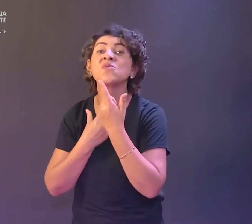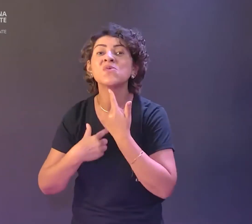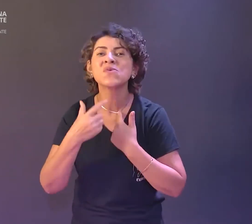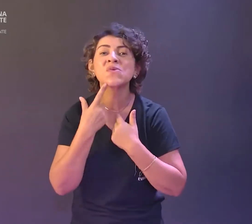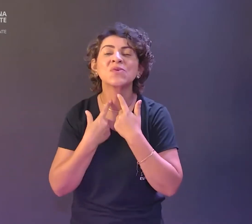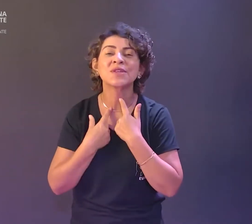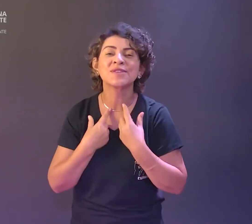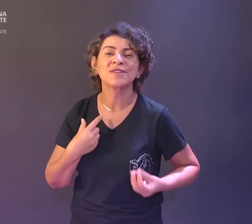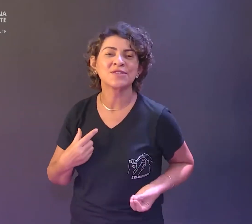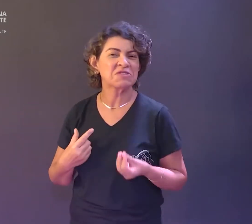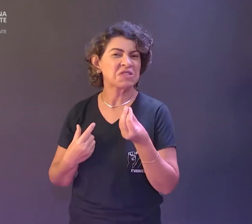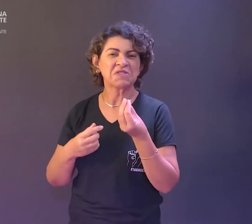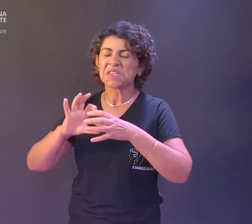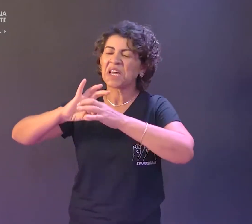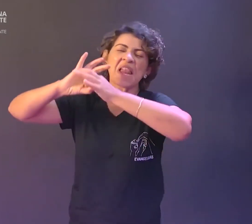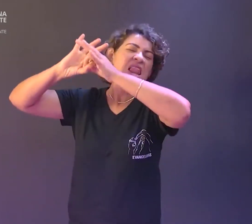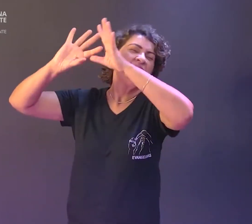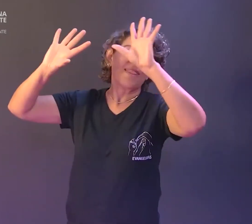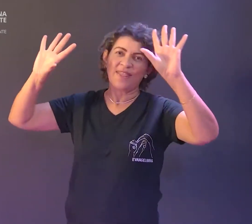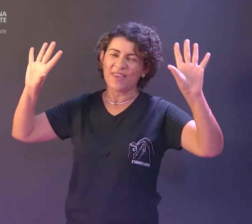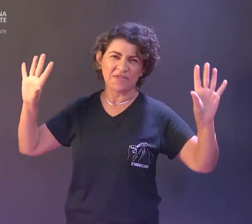maneira independente, autossuficiente.